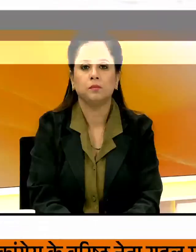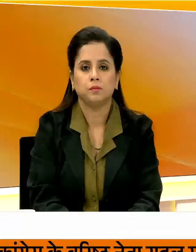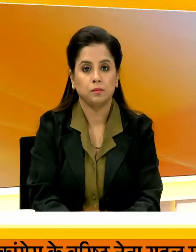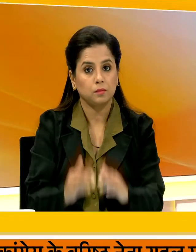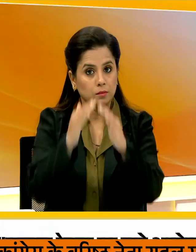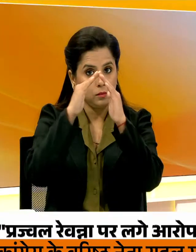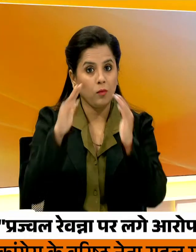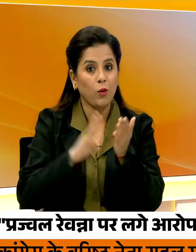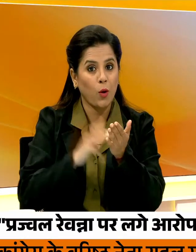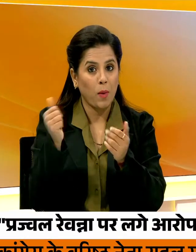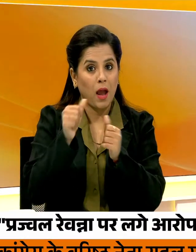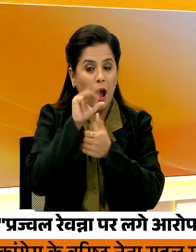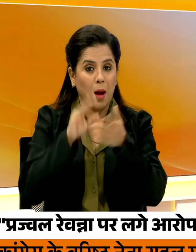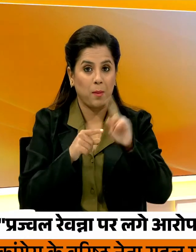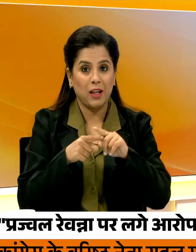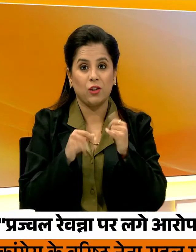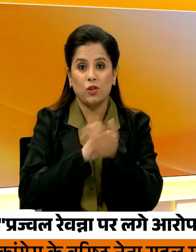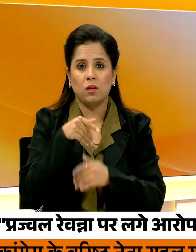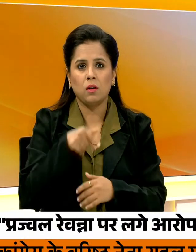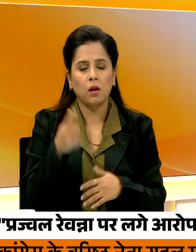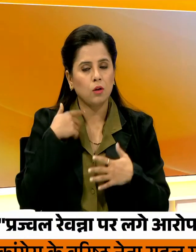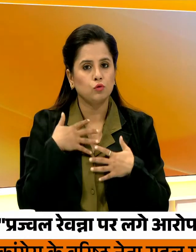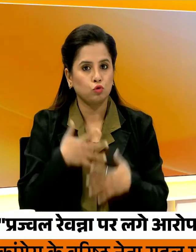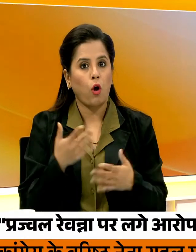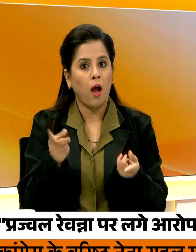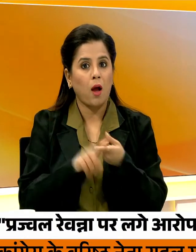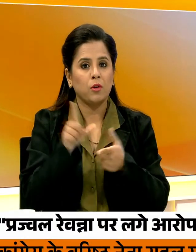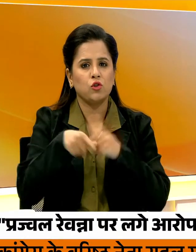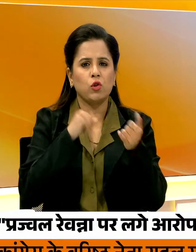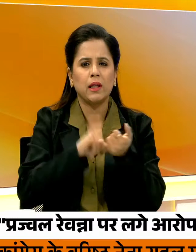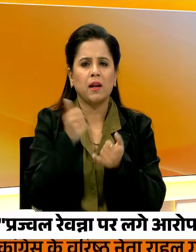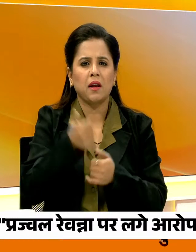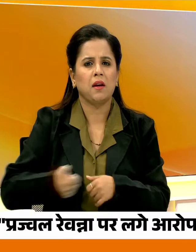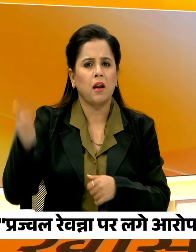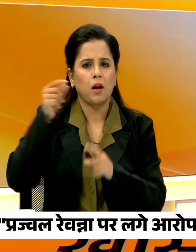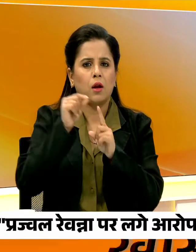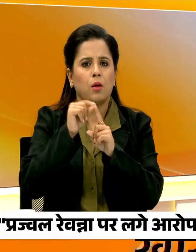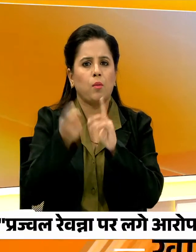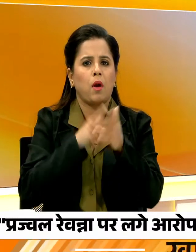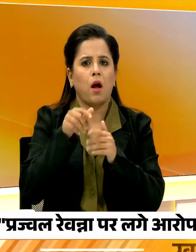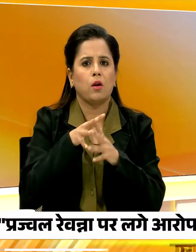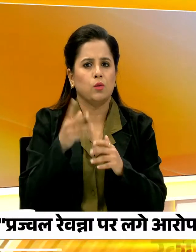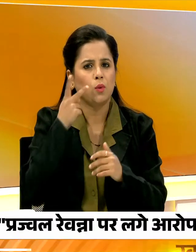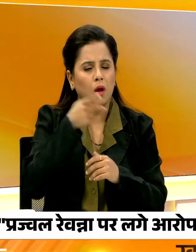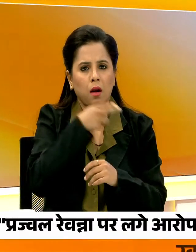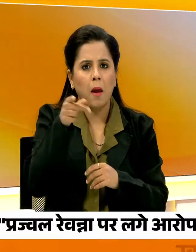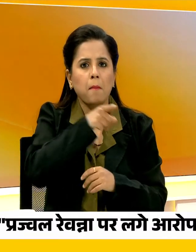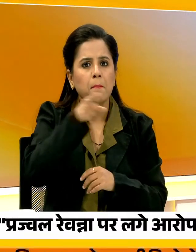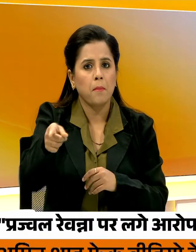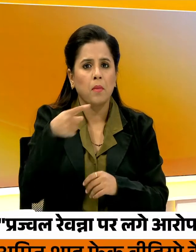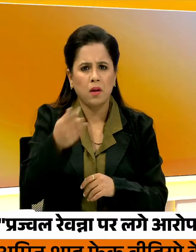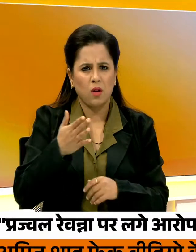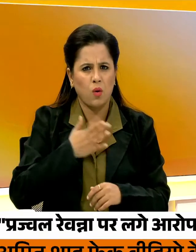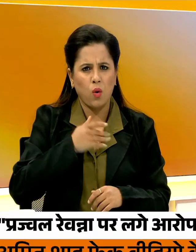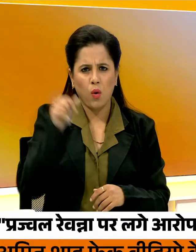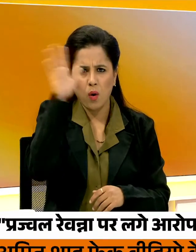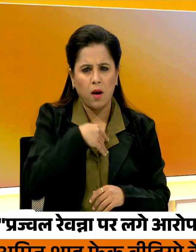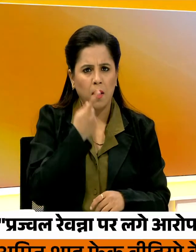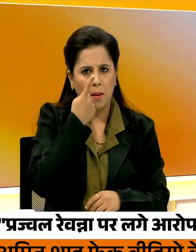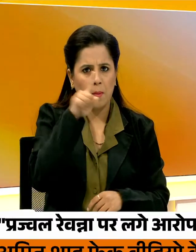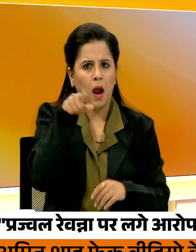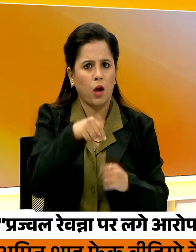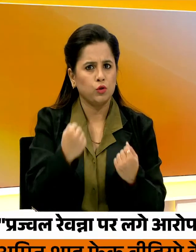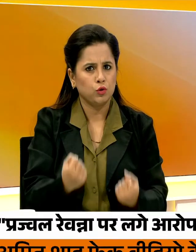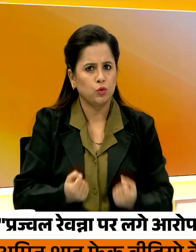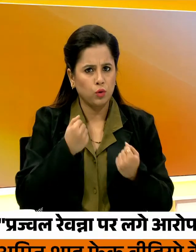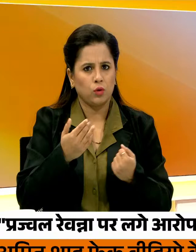गृह मंत्री अमित शाह ने कहा, सदमा पहुंचाने वाला है जेडीएस नेता प्रज्वल रेवन्ना पर लगा आरोप। हम देश की मातृशक्ति